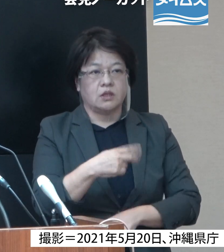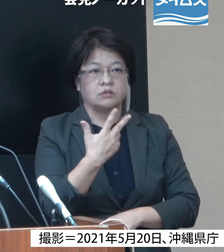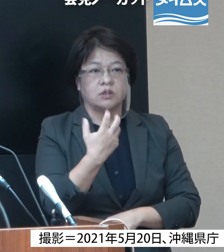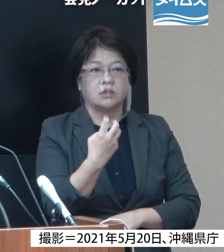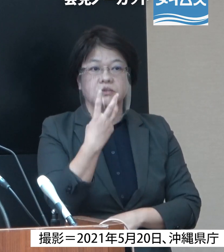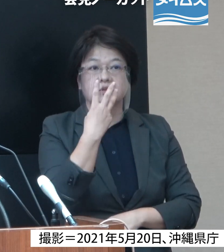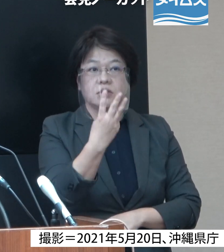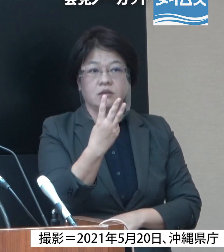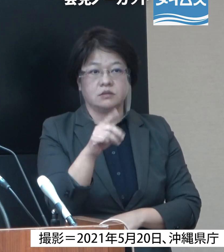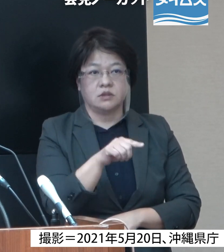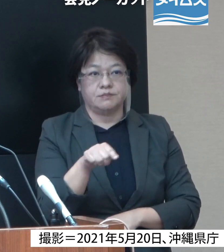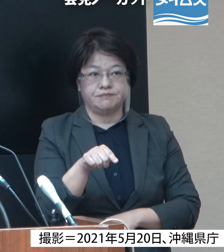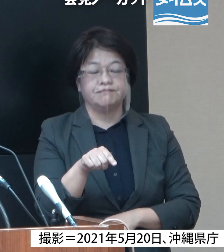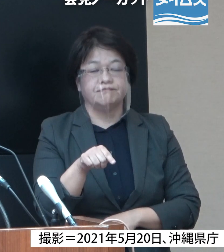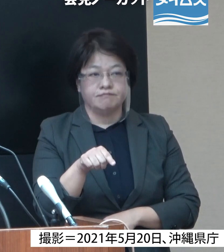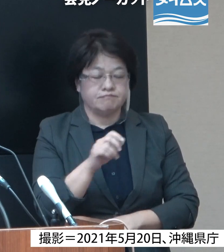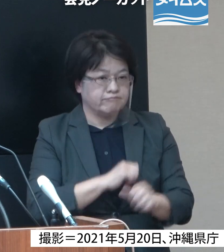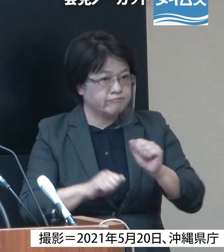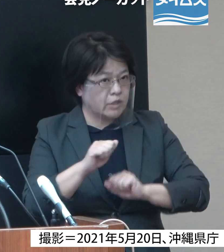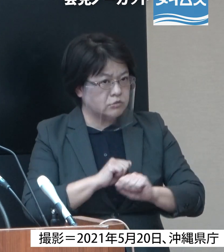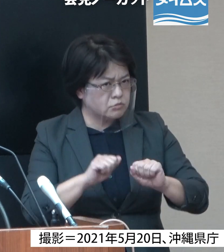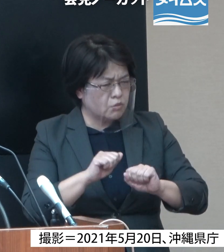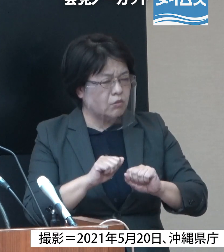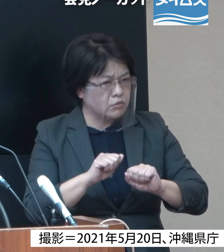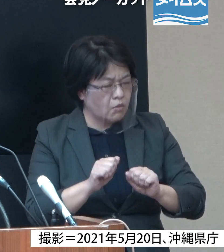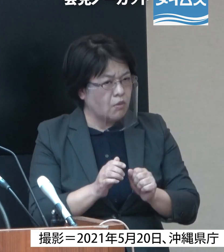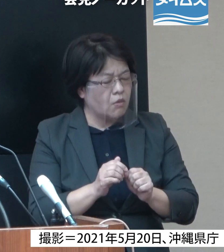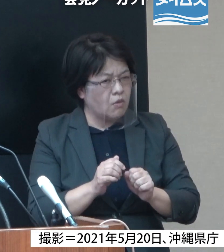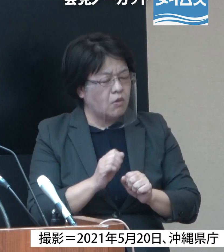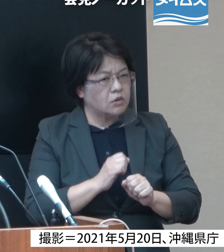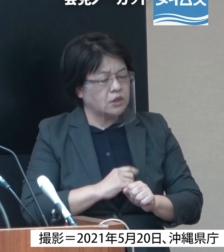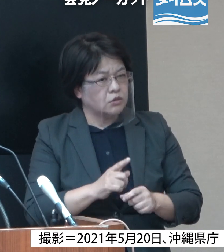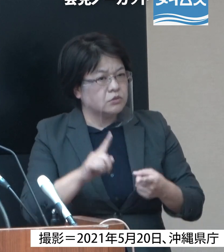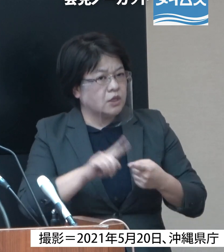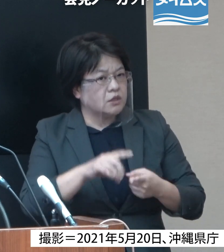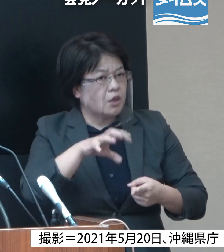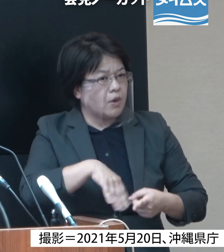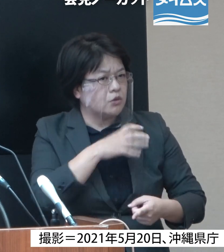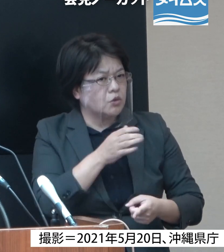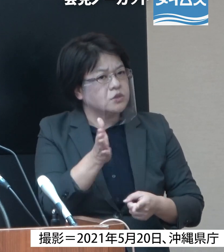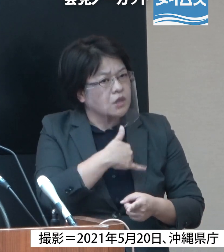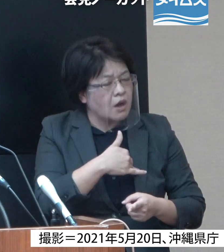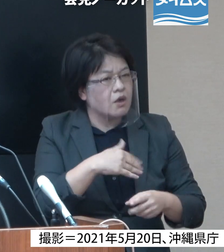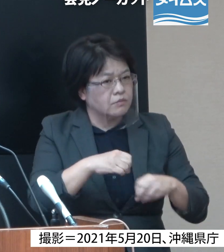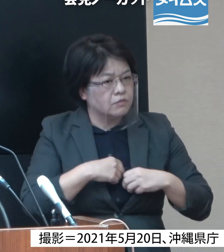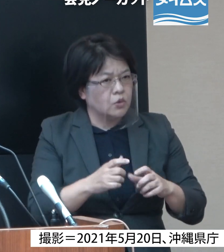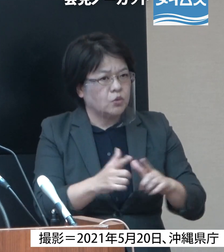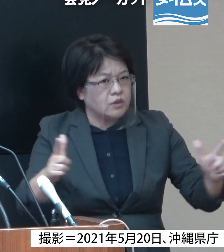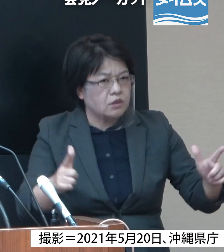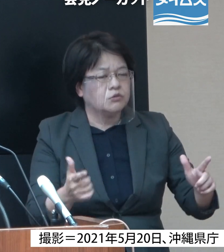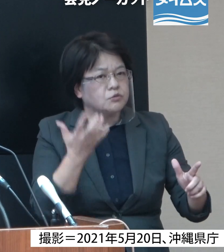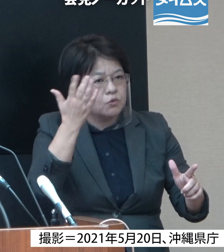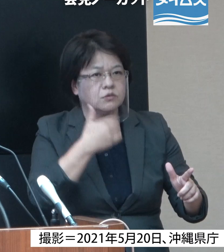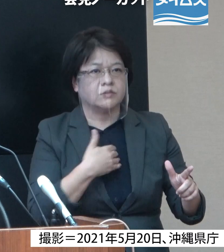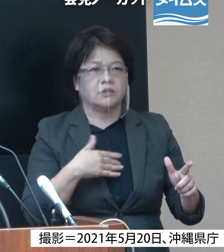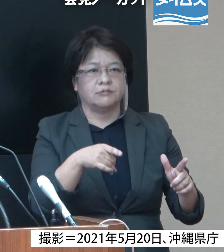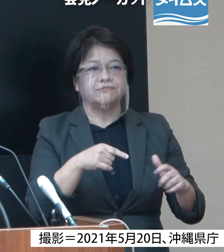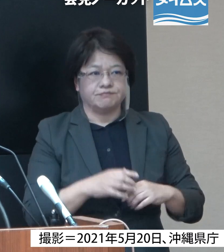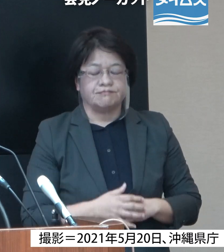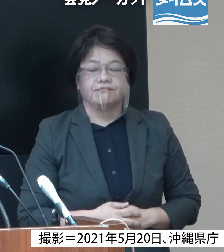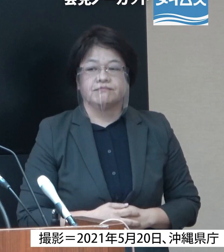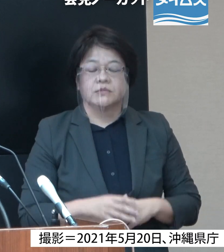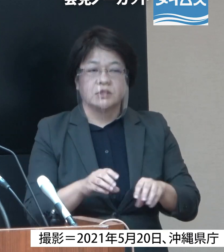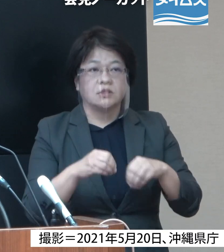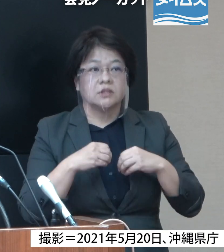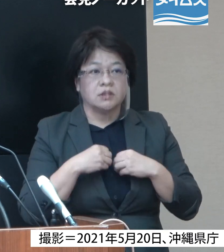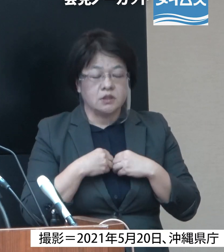名となっており、活動的な世代から感染が拡大していることが数字の上からも推測されます。